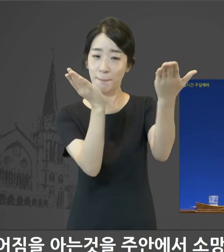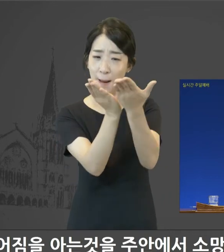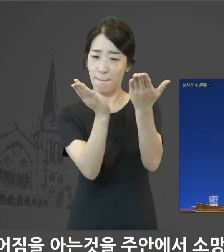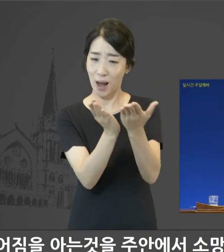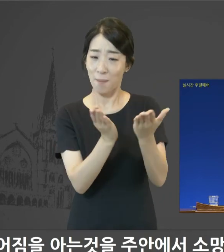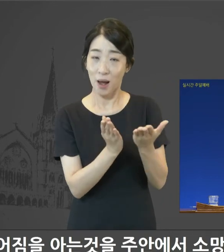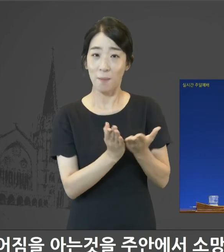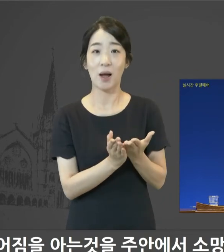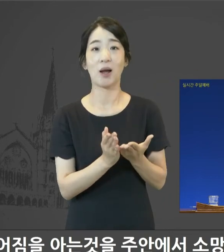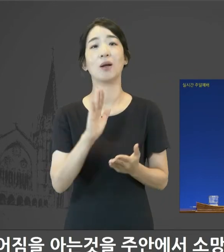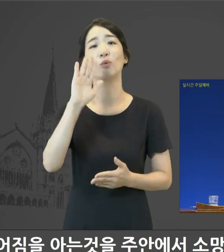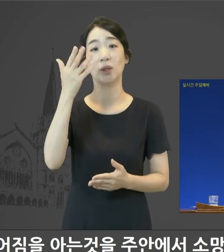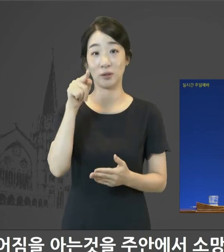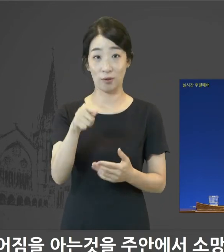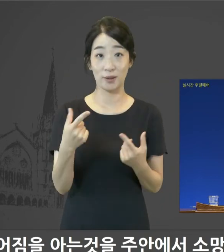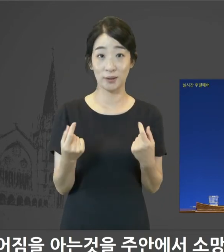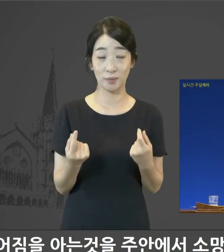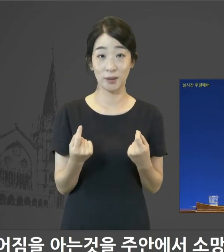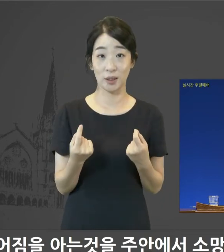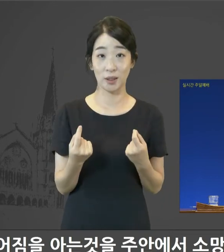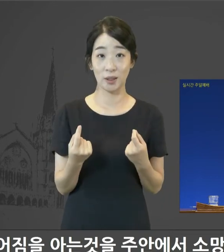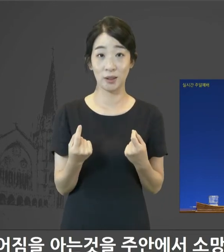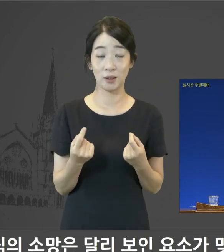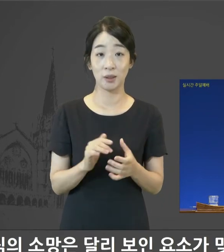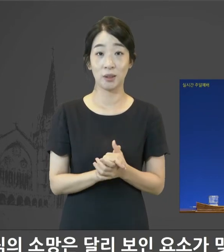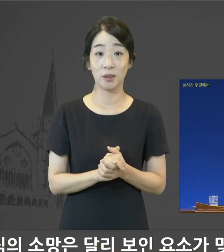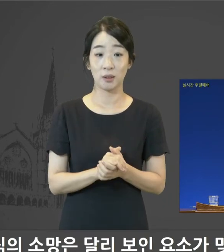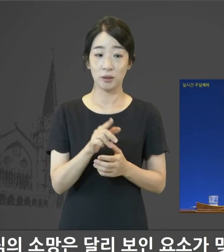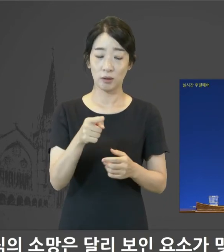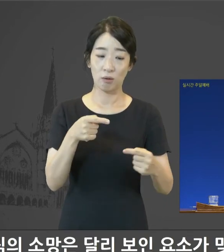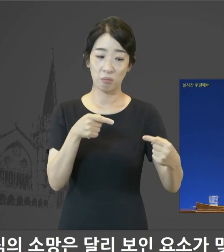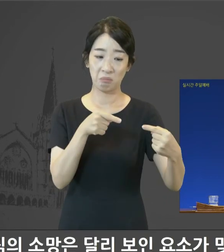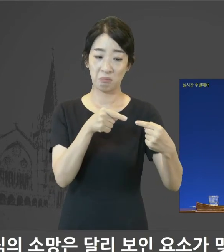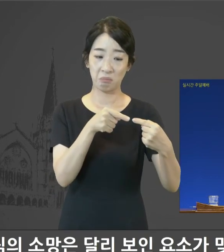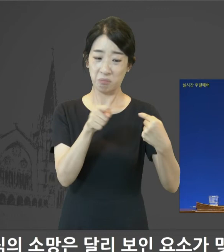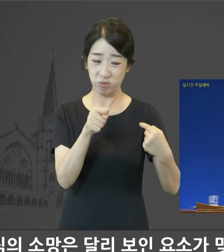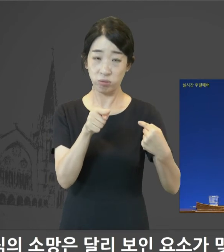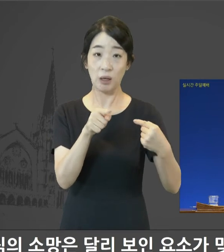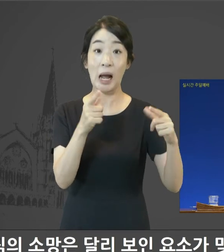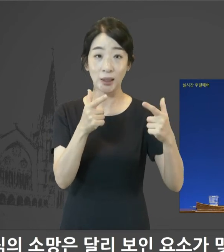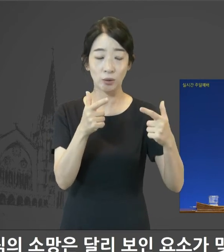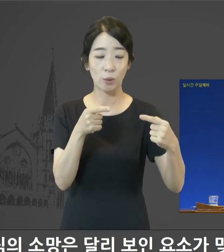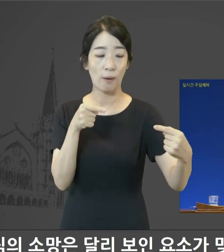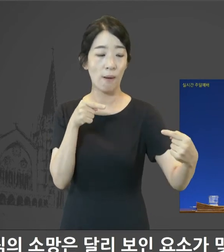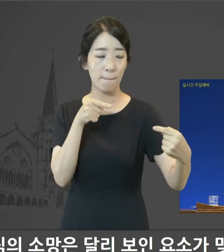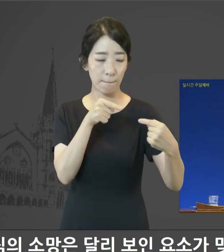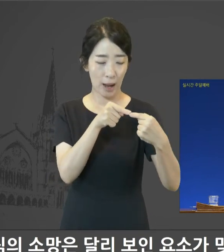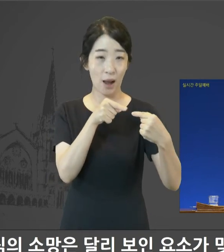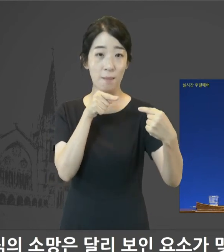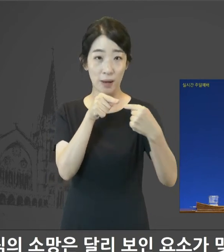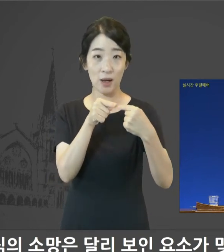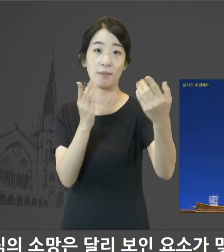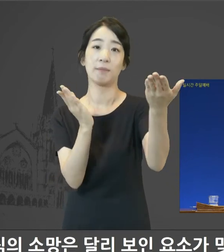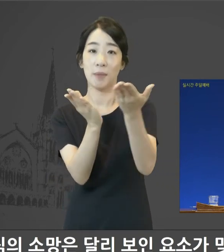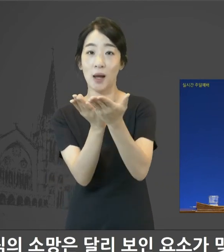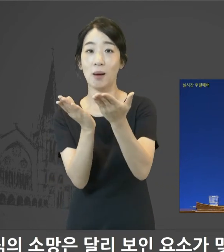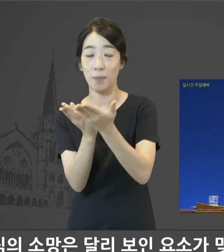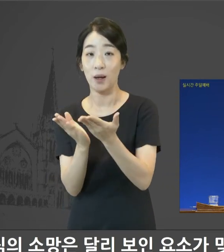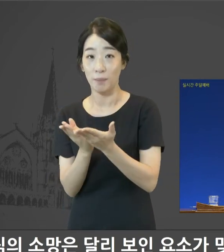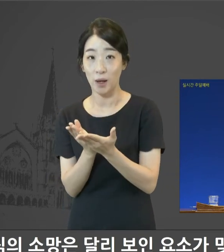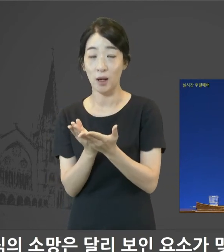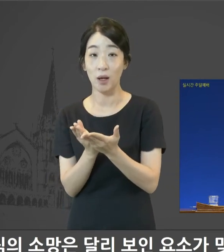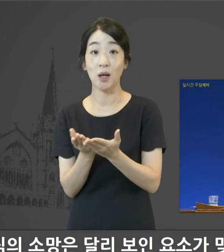되는, 그래서 이 이음새에 문제가 생기지 않도록 연결되는 거죠. 특별한 것은 접착제가